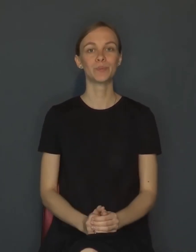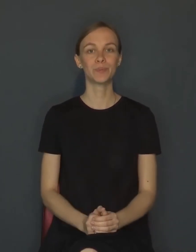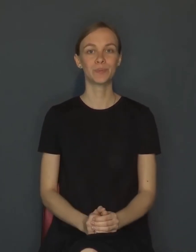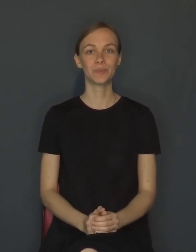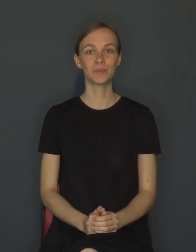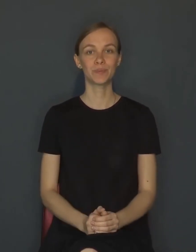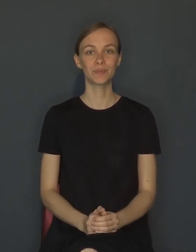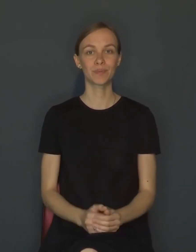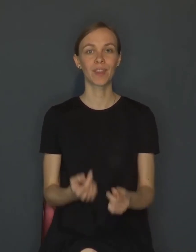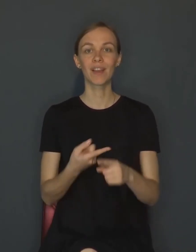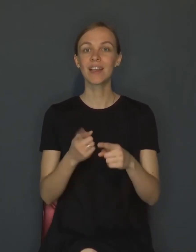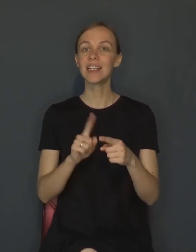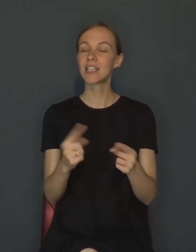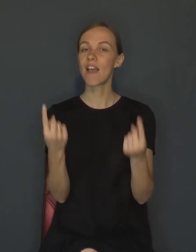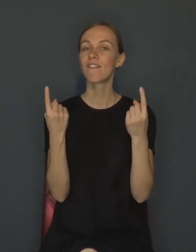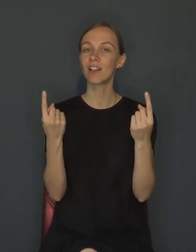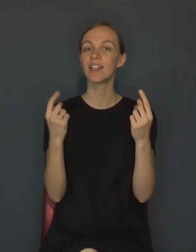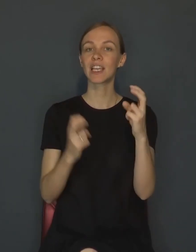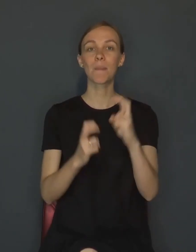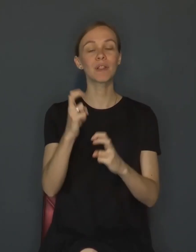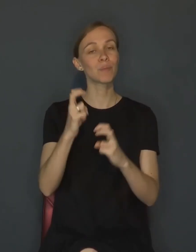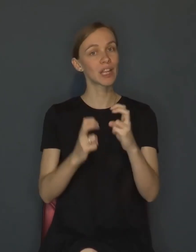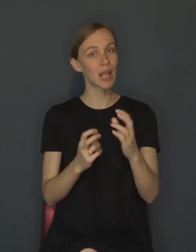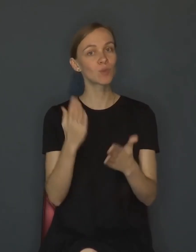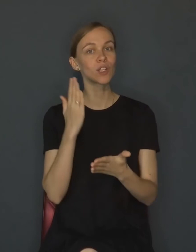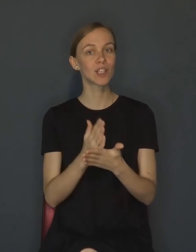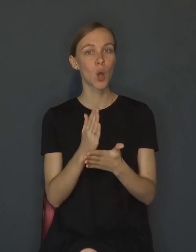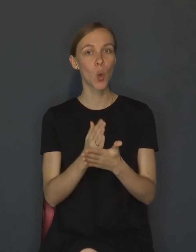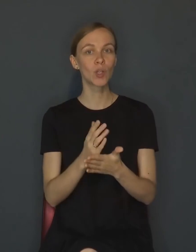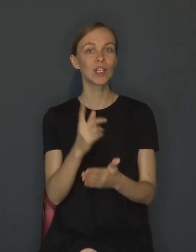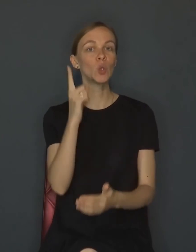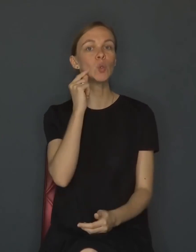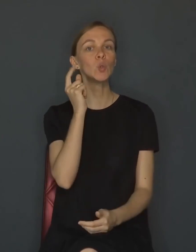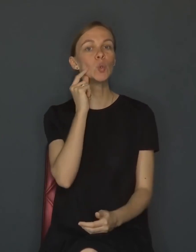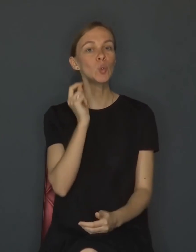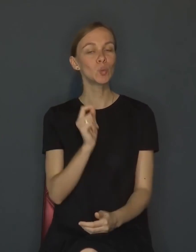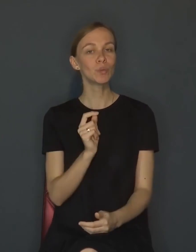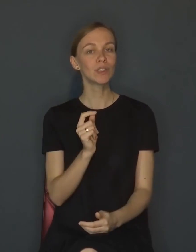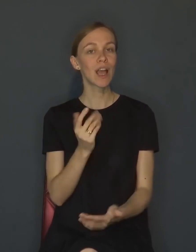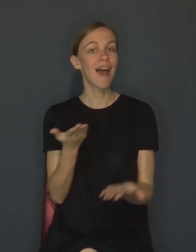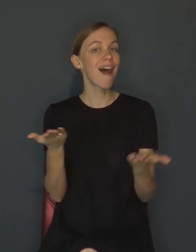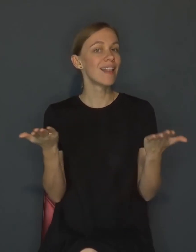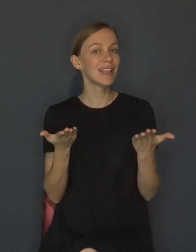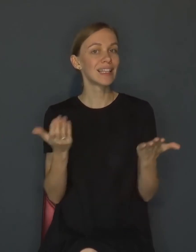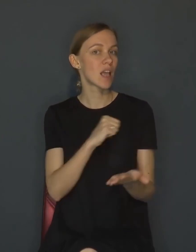Це велике підприємство знаходилося у Дубні, але де саме – невідомо.